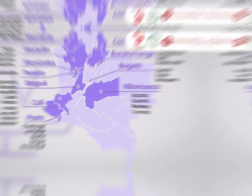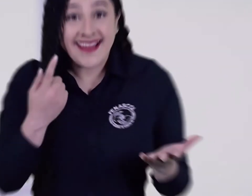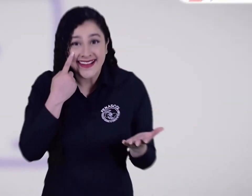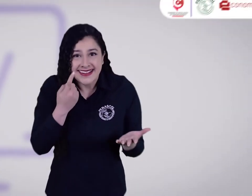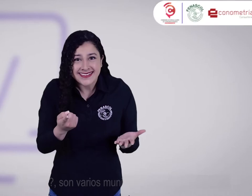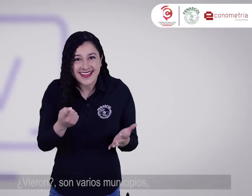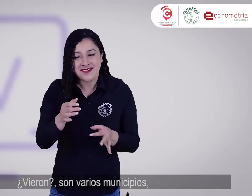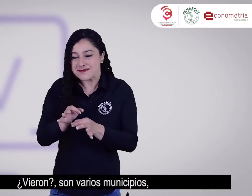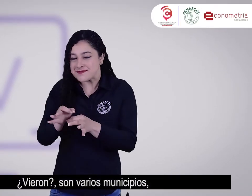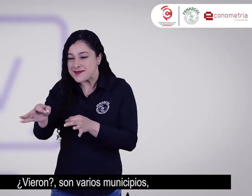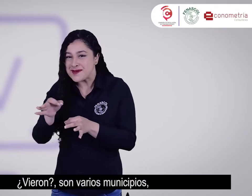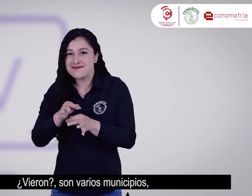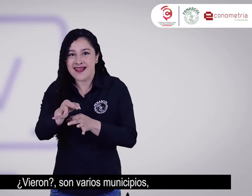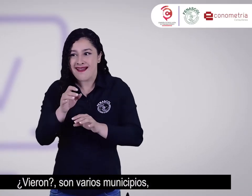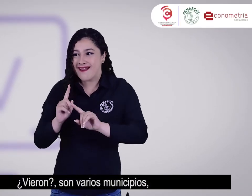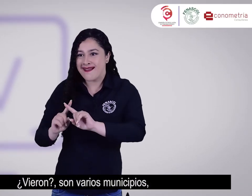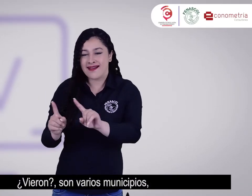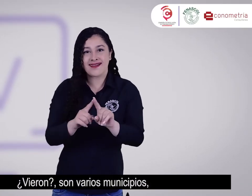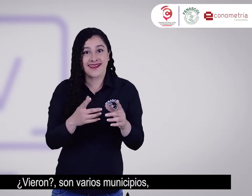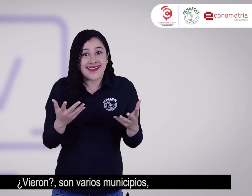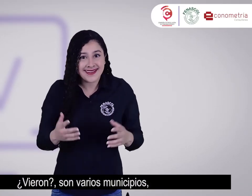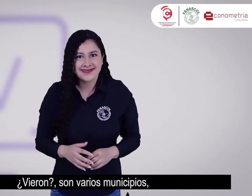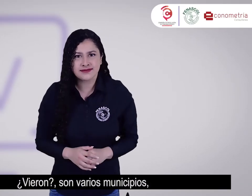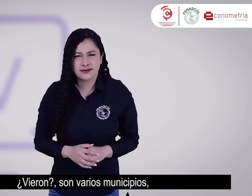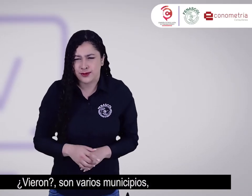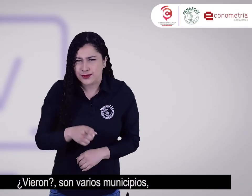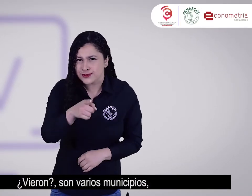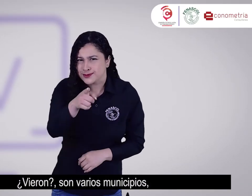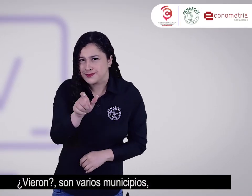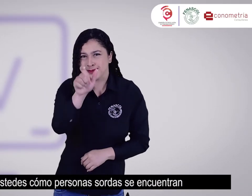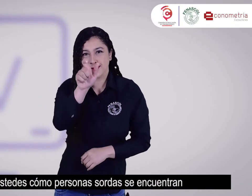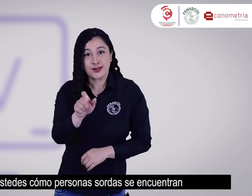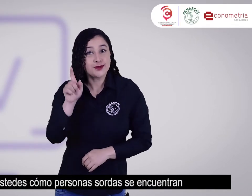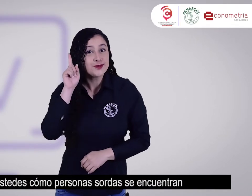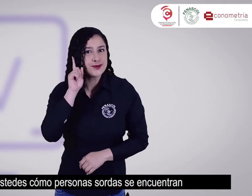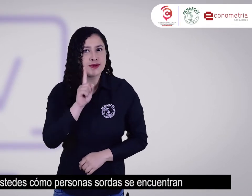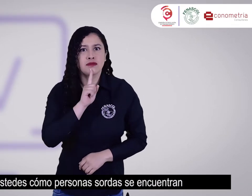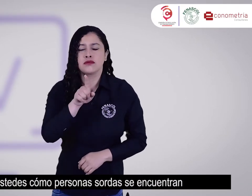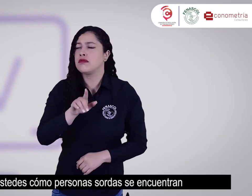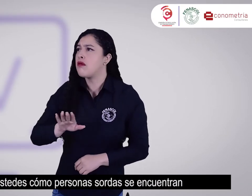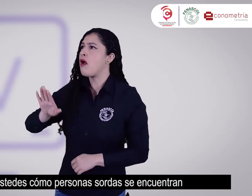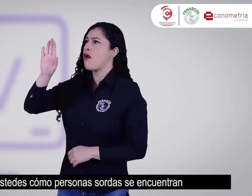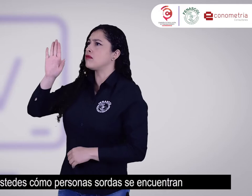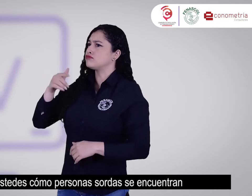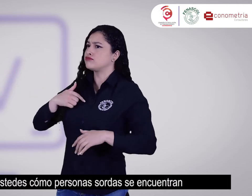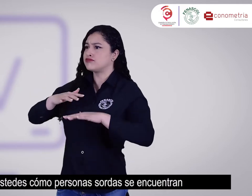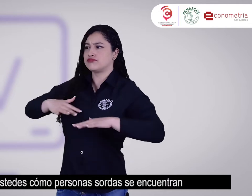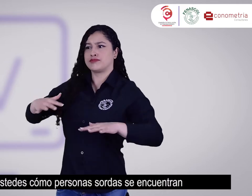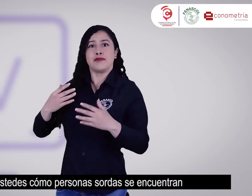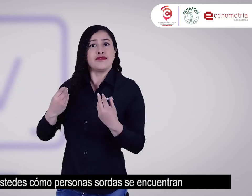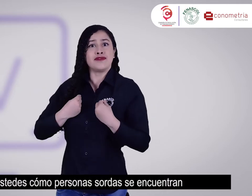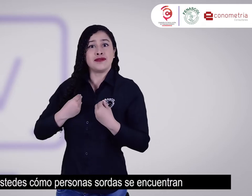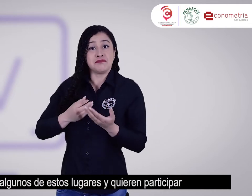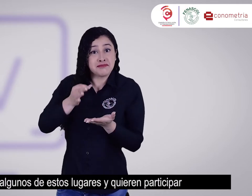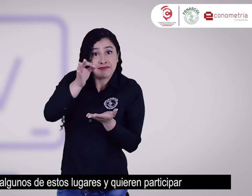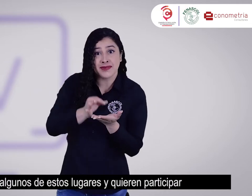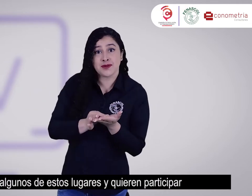¿Vieron? Son varios municipios. Si ustedes, como personas sordas, se encuentran en algunos de estos